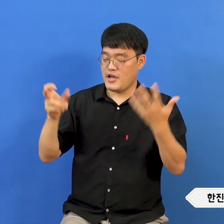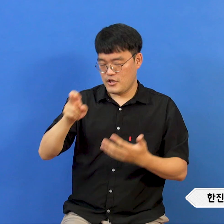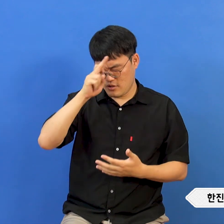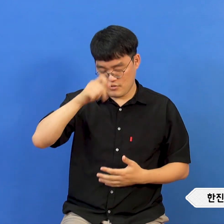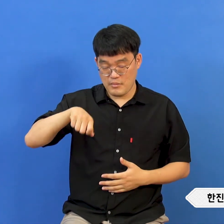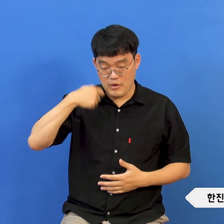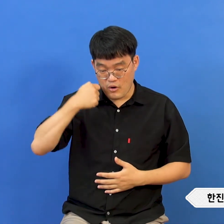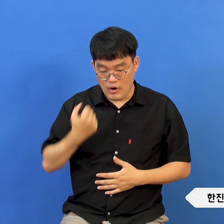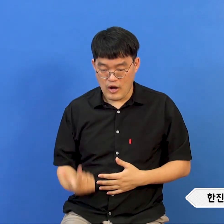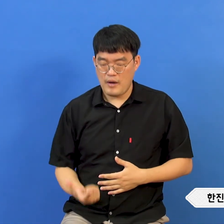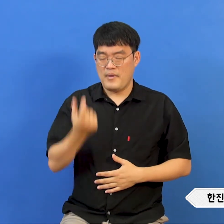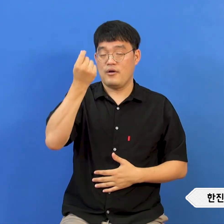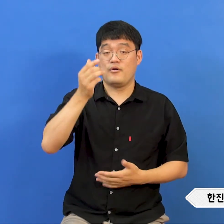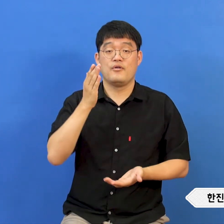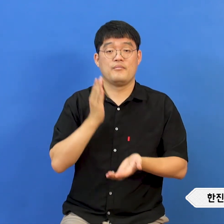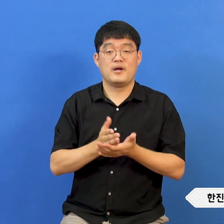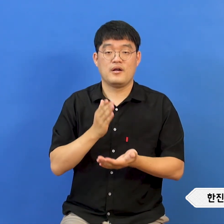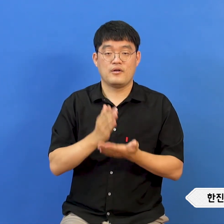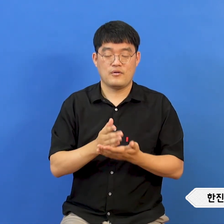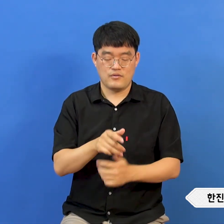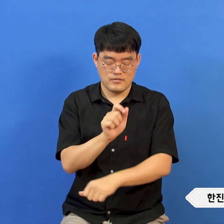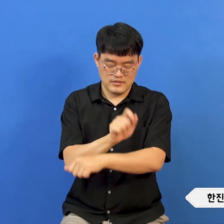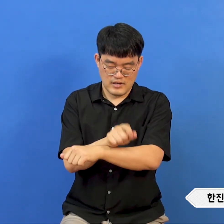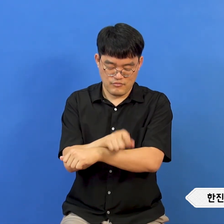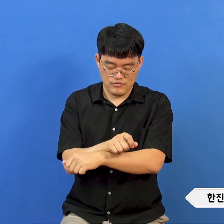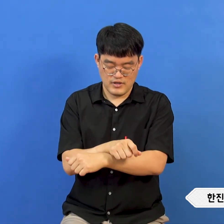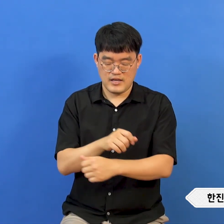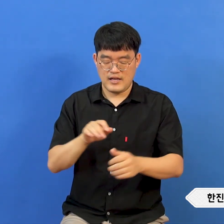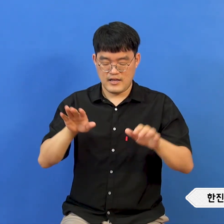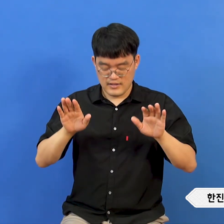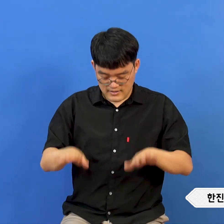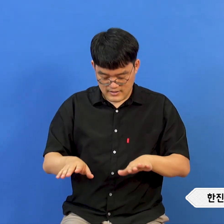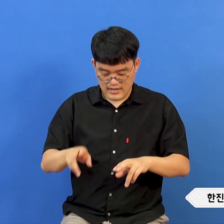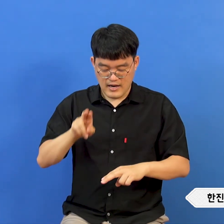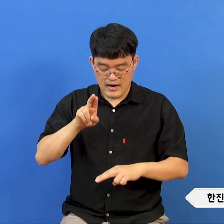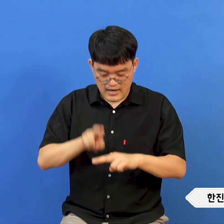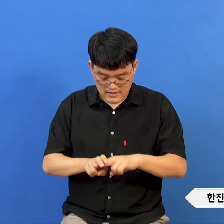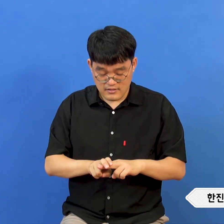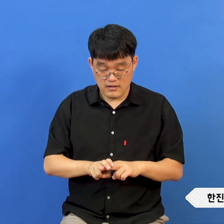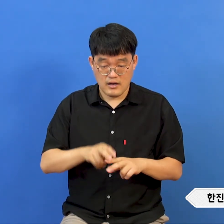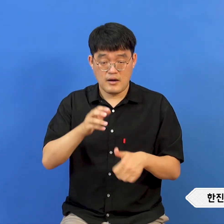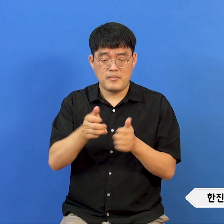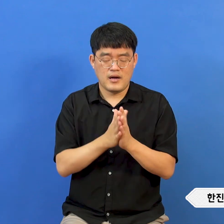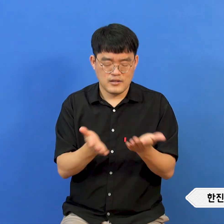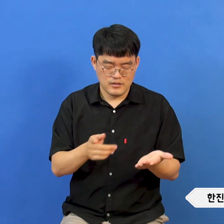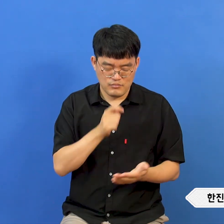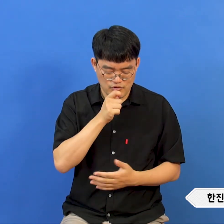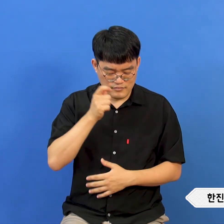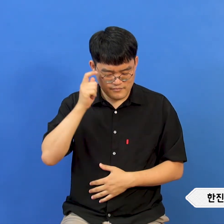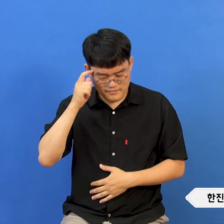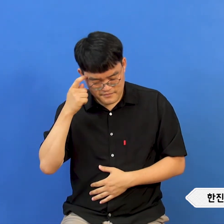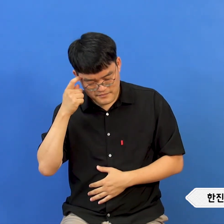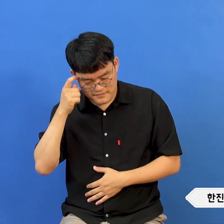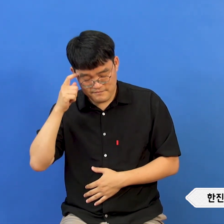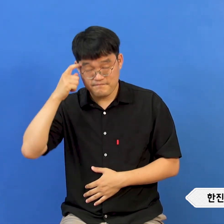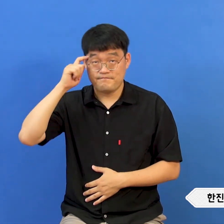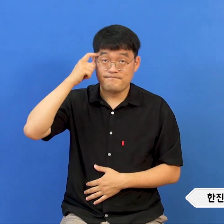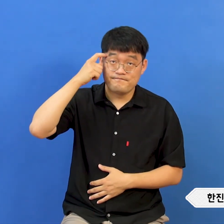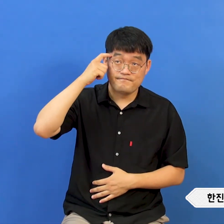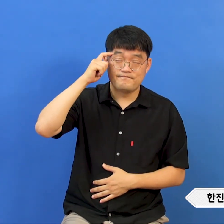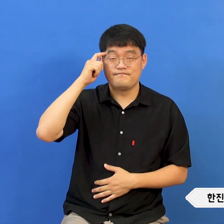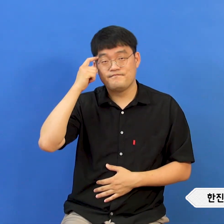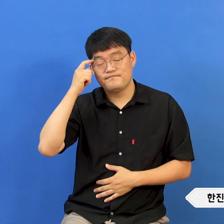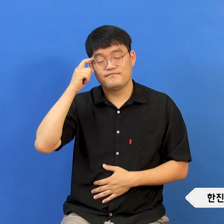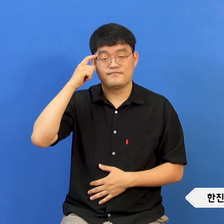그냥 일과로 들어가지 마시고 사무실 책상에 앉아서 잠시라도 말씀 묵상하면서 하나님 잠시 생각하고,